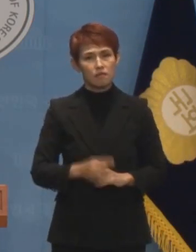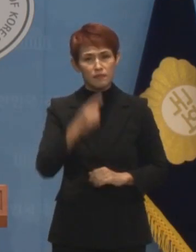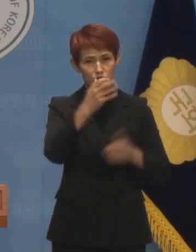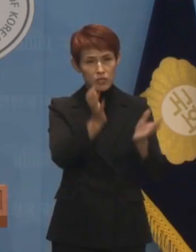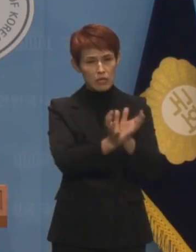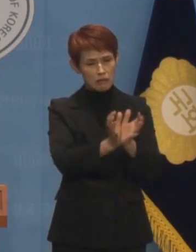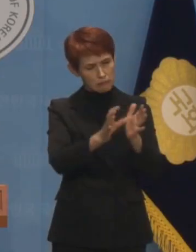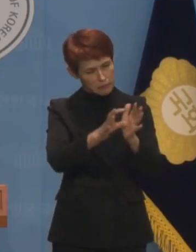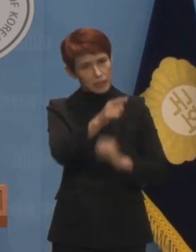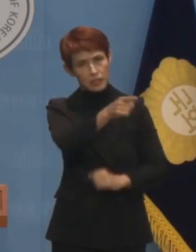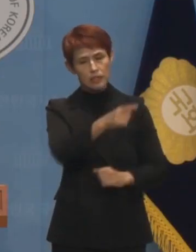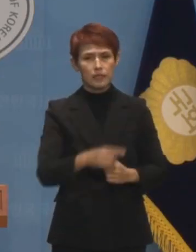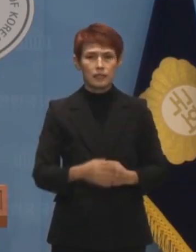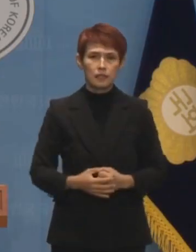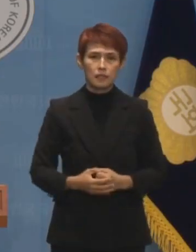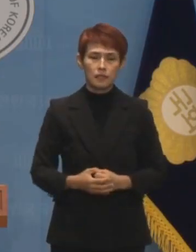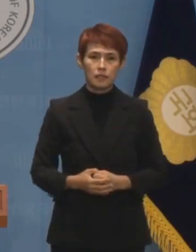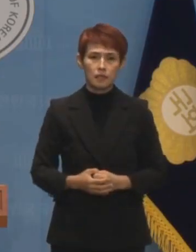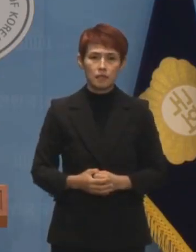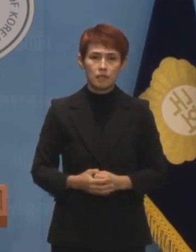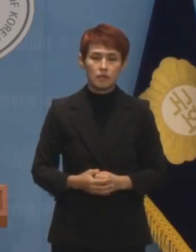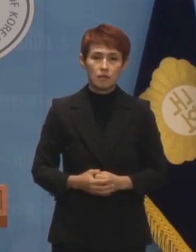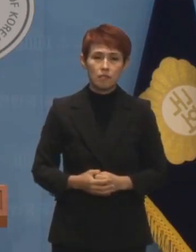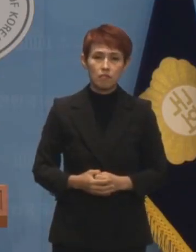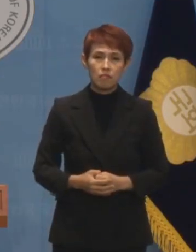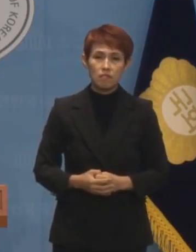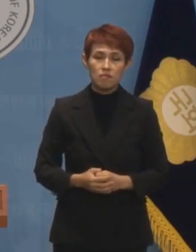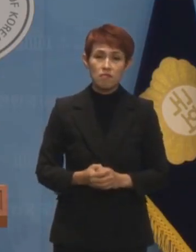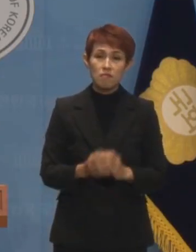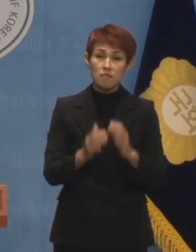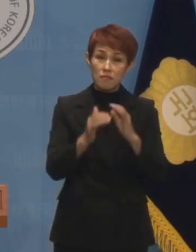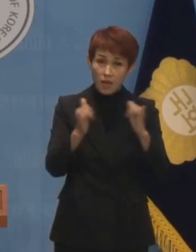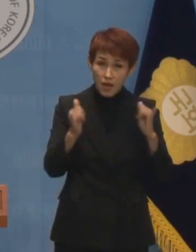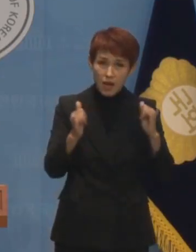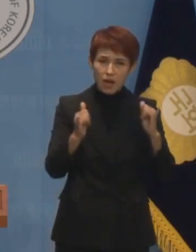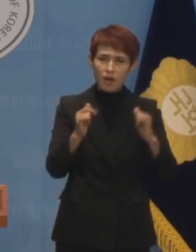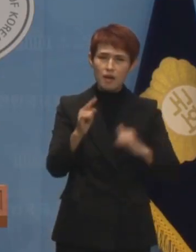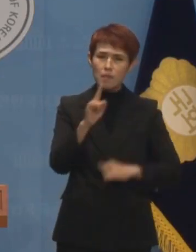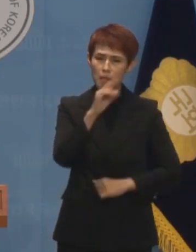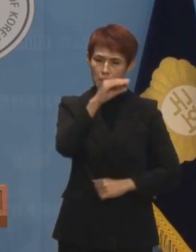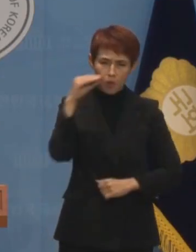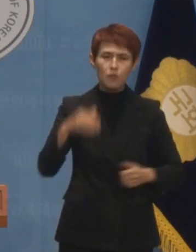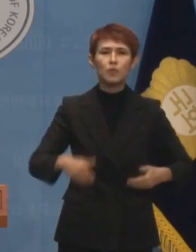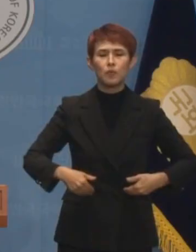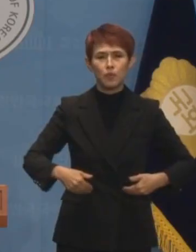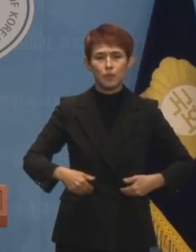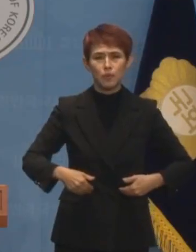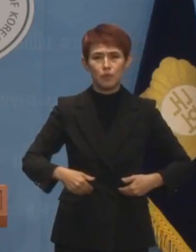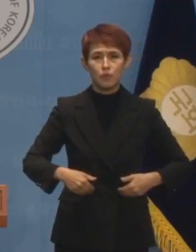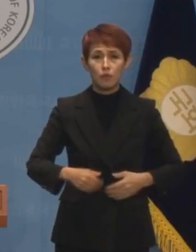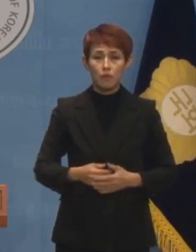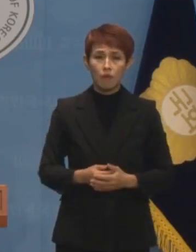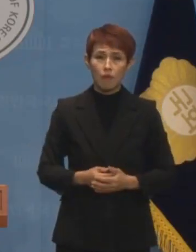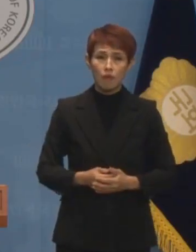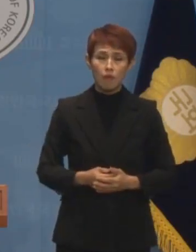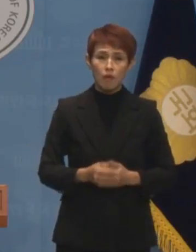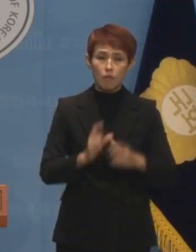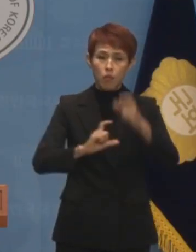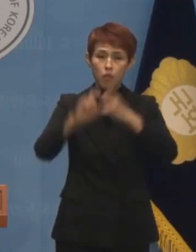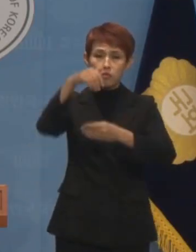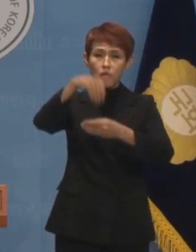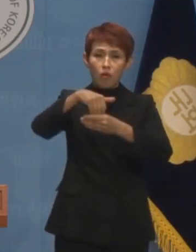드러내 보였습니다. 옛말에 입은 삐뚤어져도 말은 바로 하라 했습니다. 누가